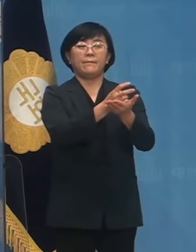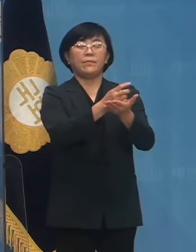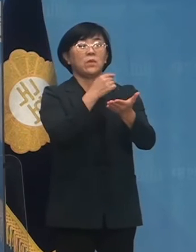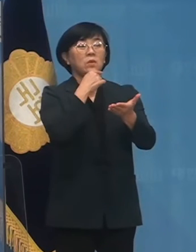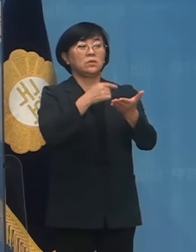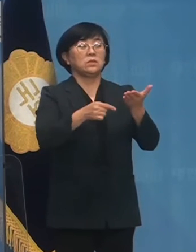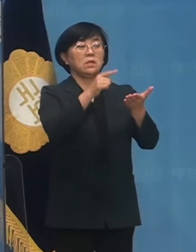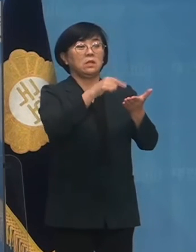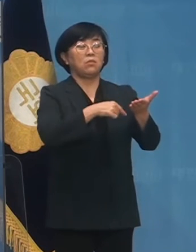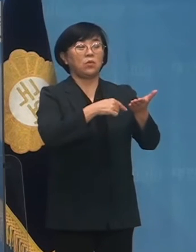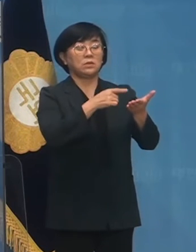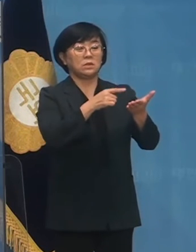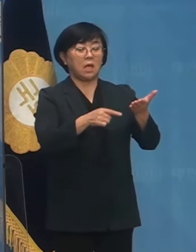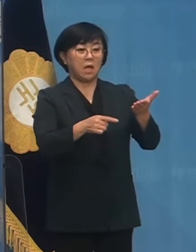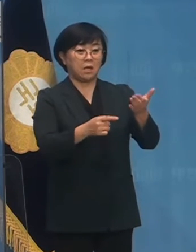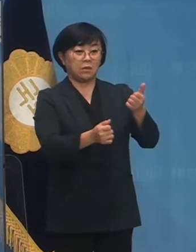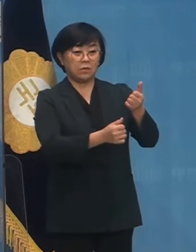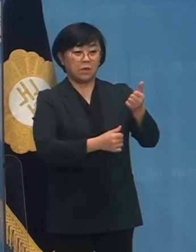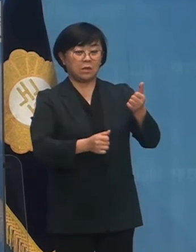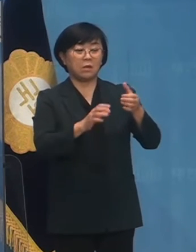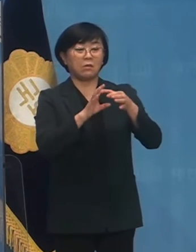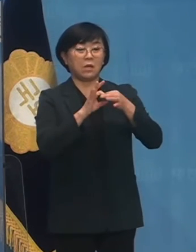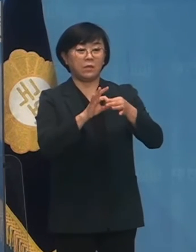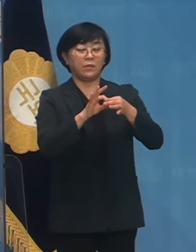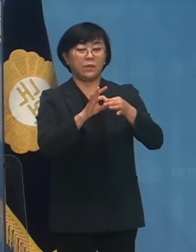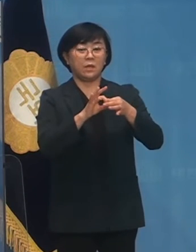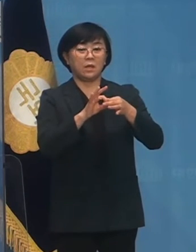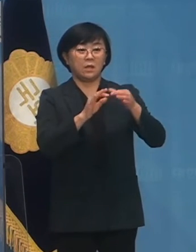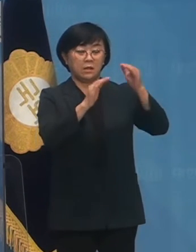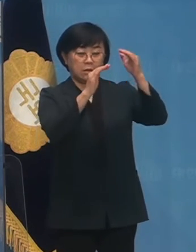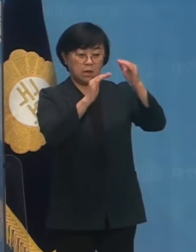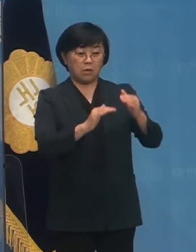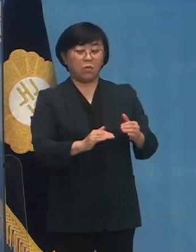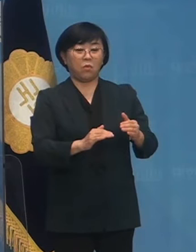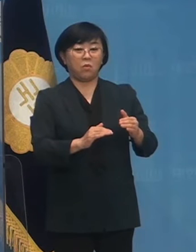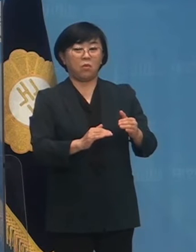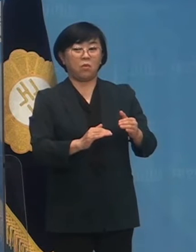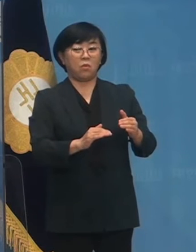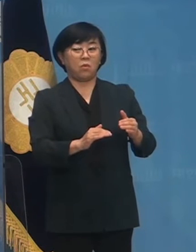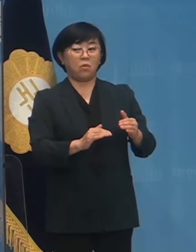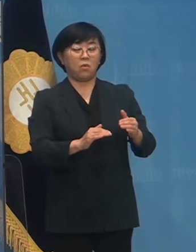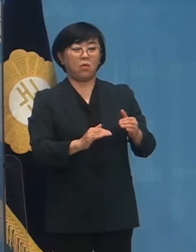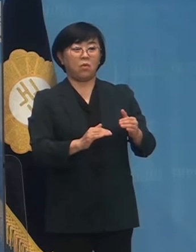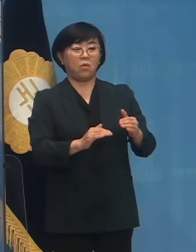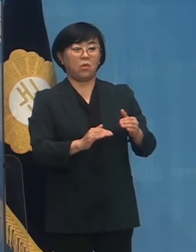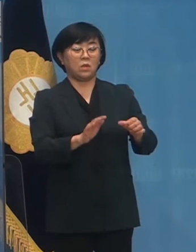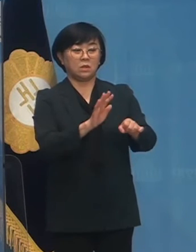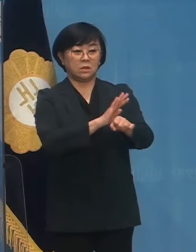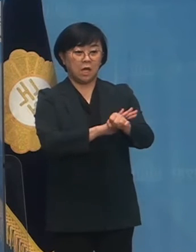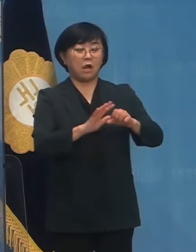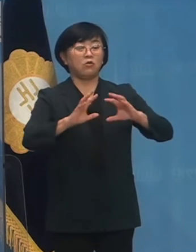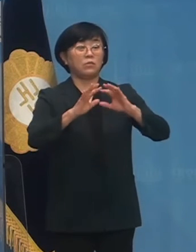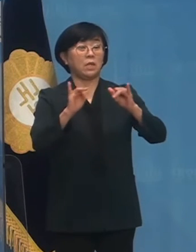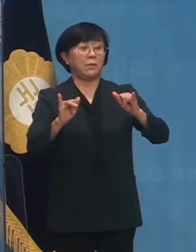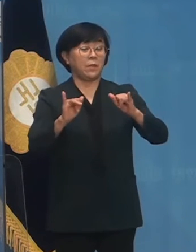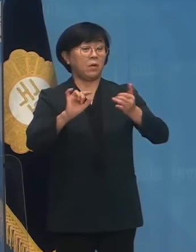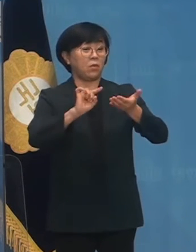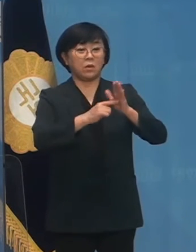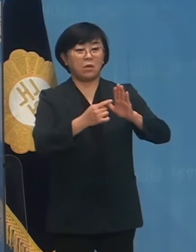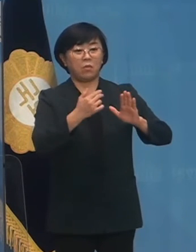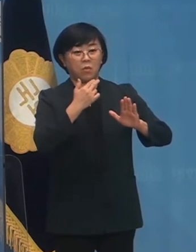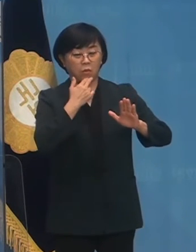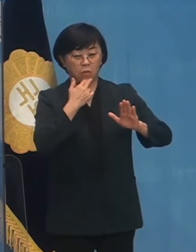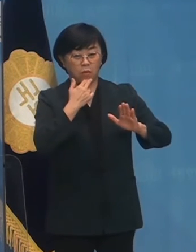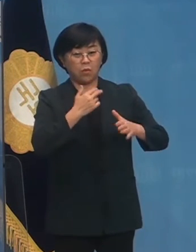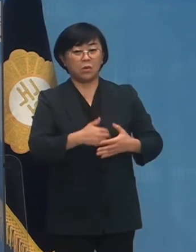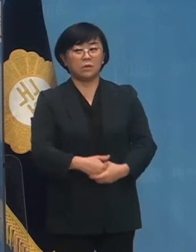손실 보상위원회에 관련된 내용마저도 제대로 국민한테 공개하지 않고